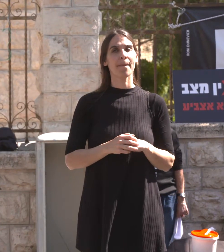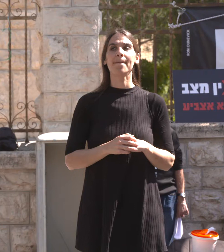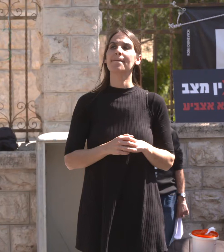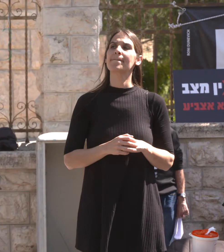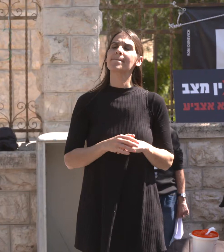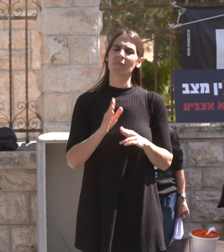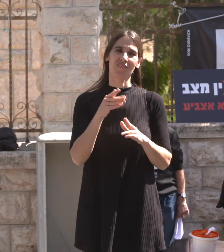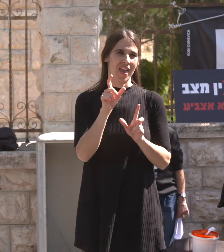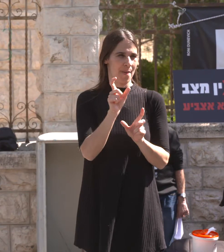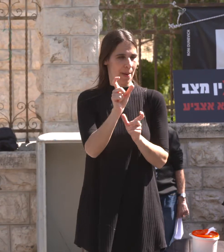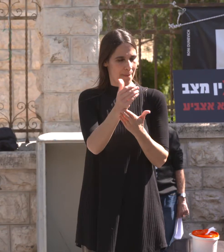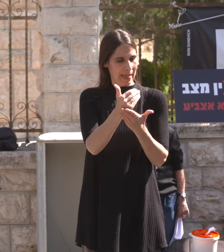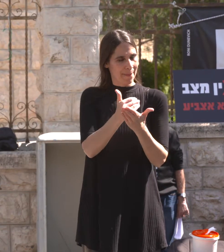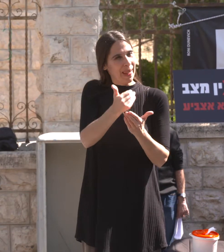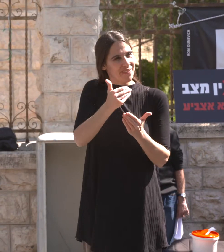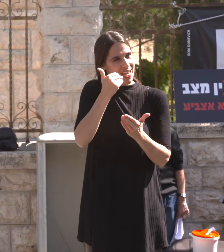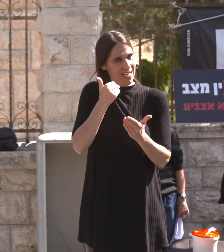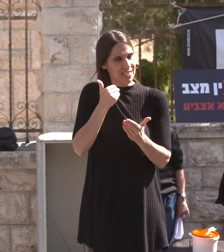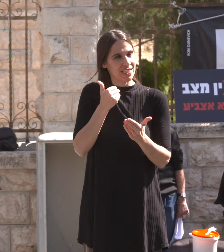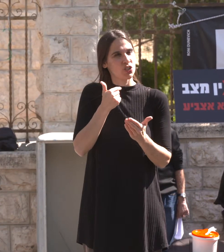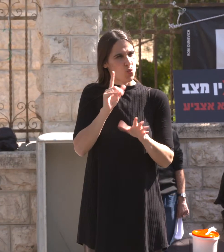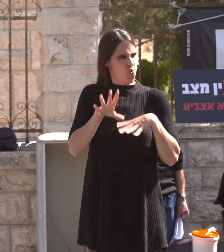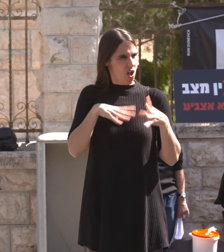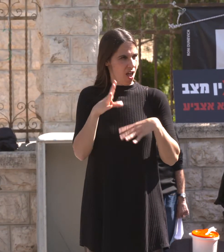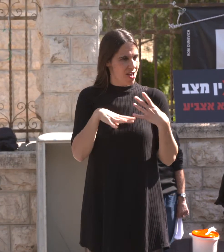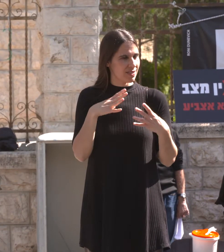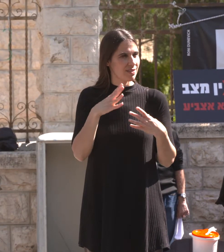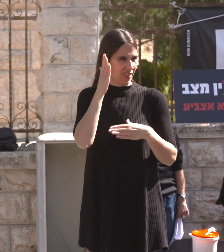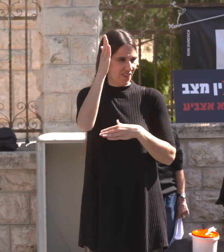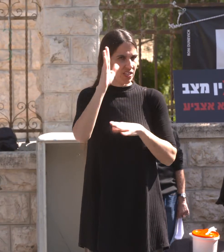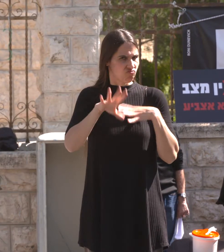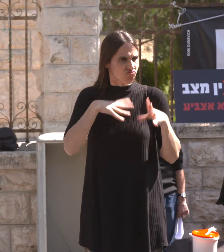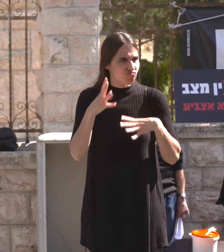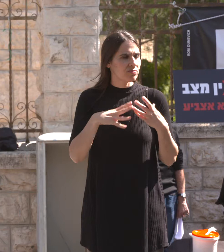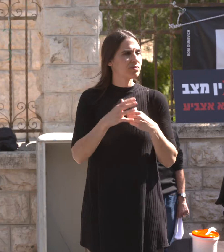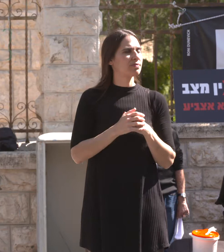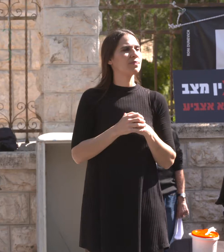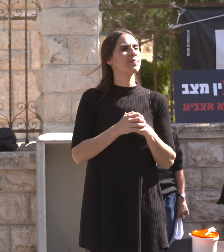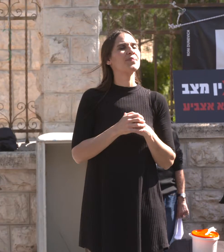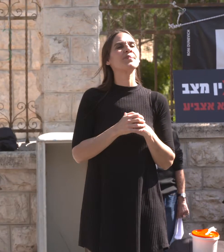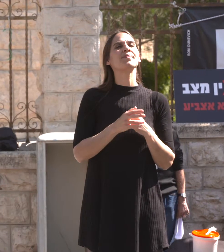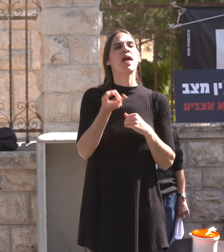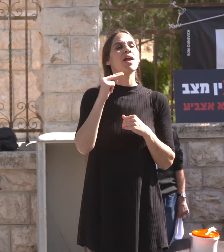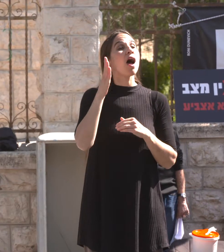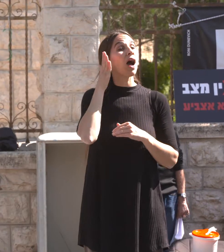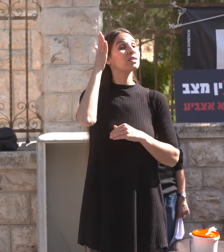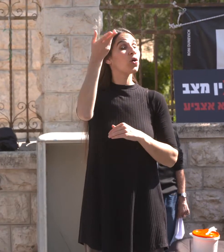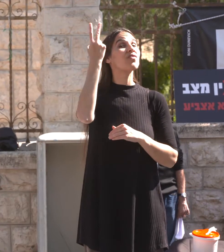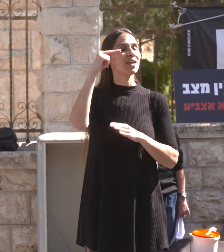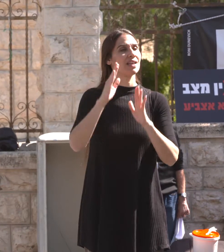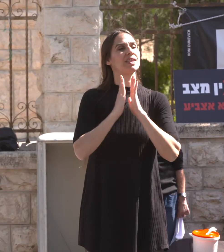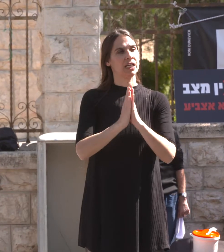וכמה פרקים קודם, לפני שהוא כעס כל כך, היה לו חזון והייתה לו